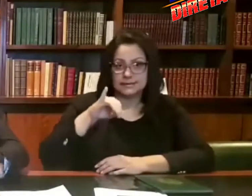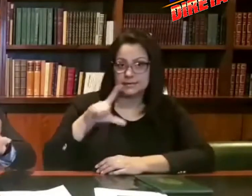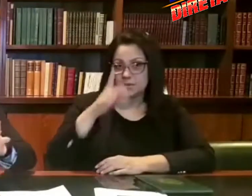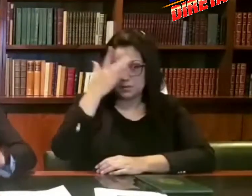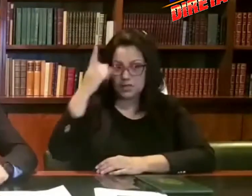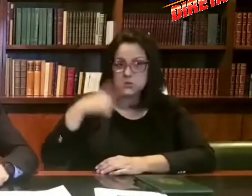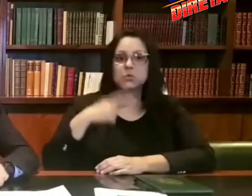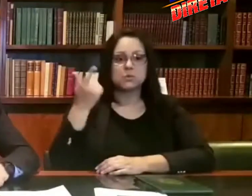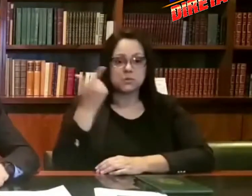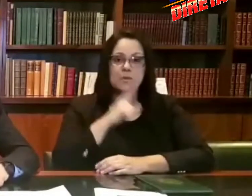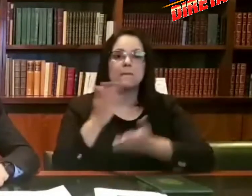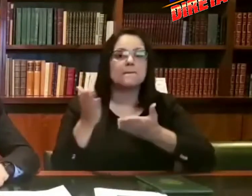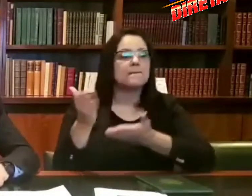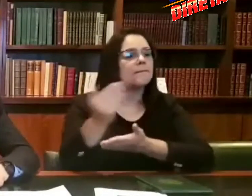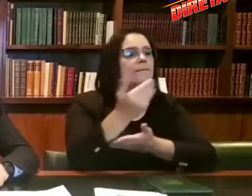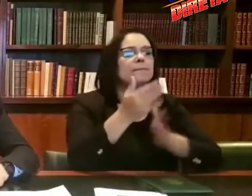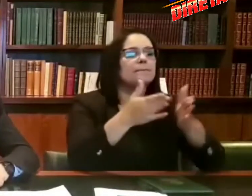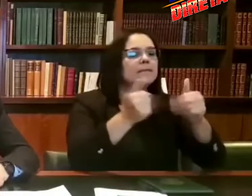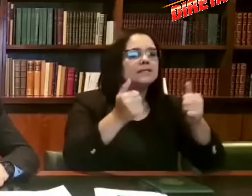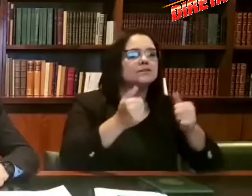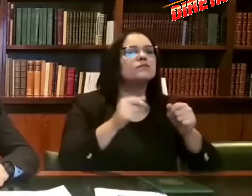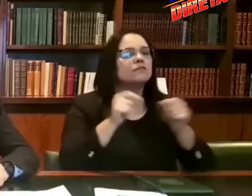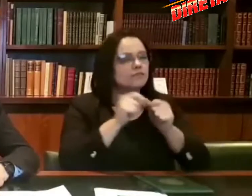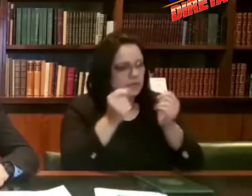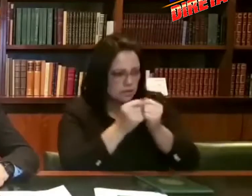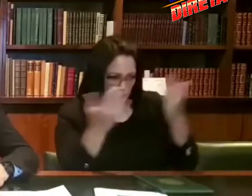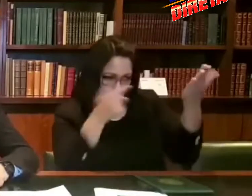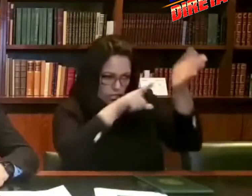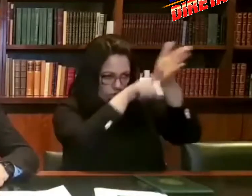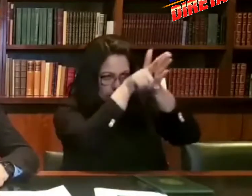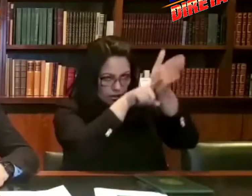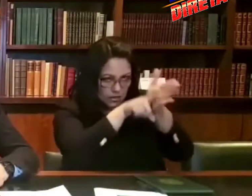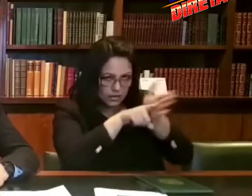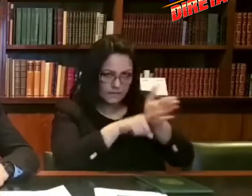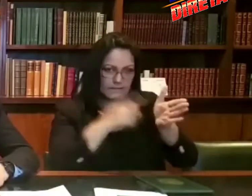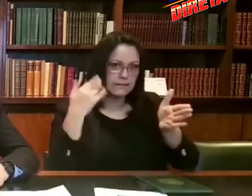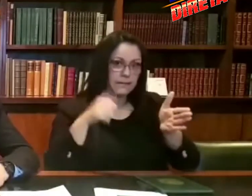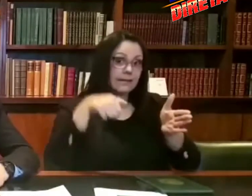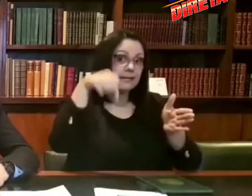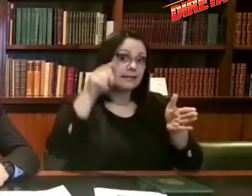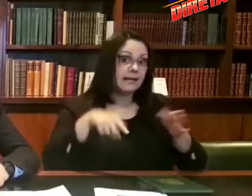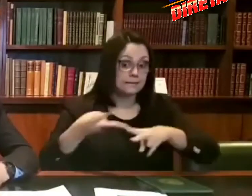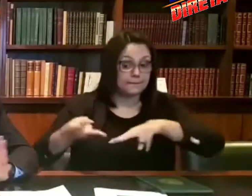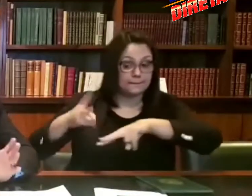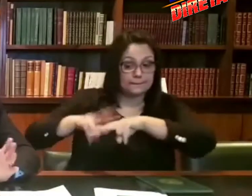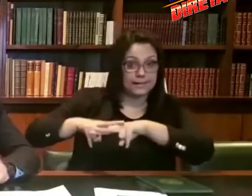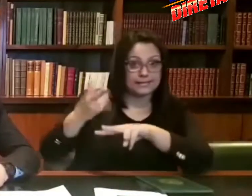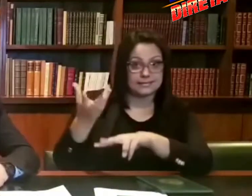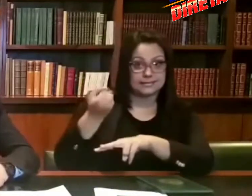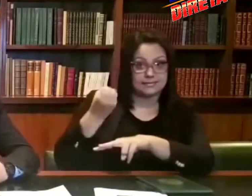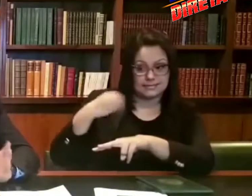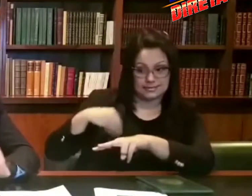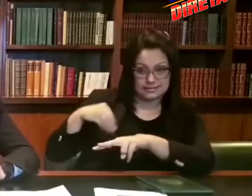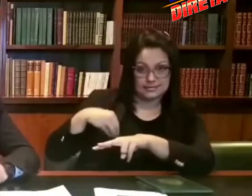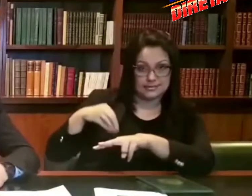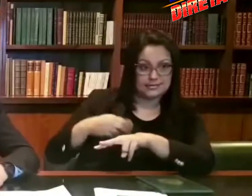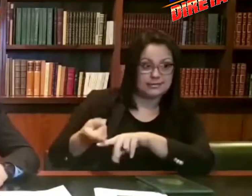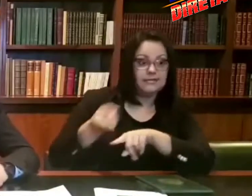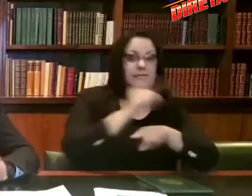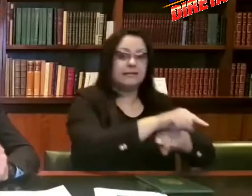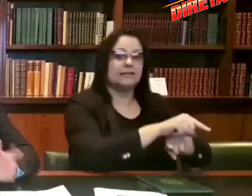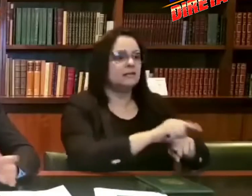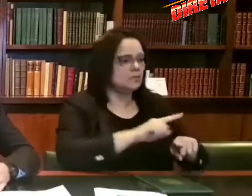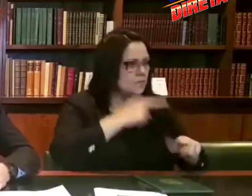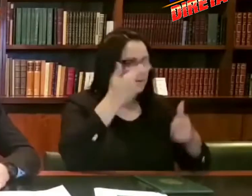requereu, segurou, para fazer o filtro de quem recebe auxílio reclusão. Um detalhe, né? É uma decisão que veio de cima para